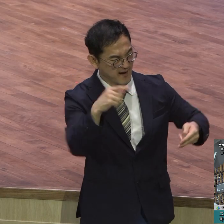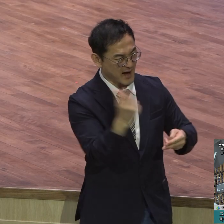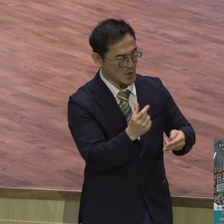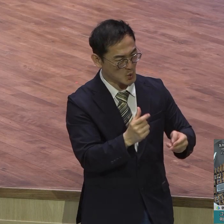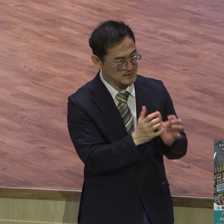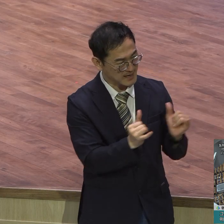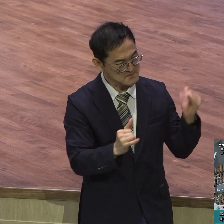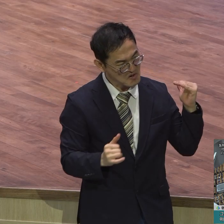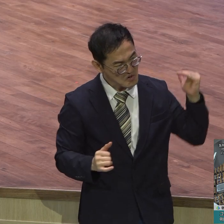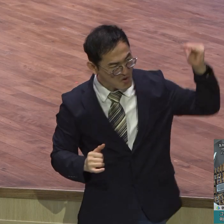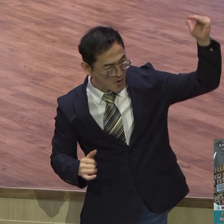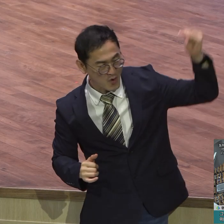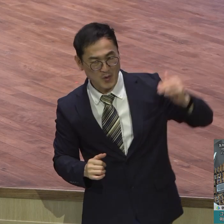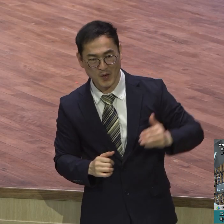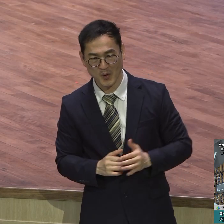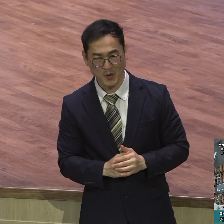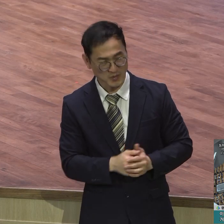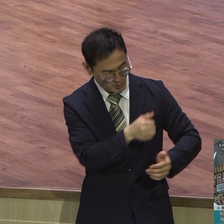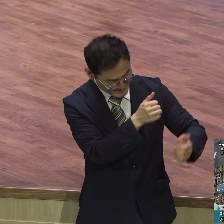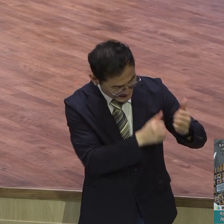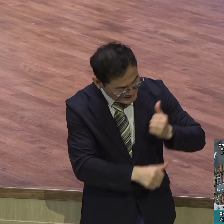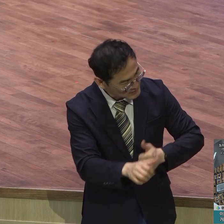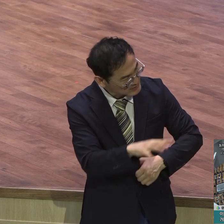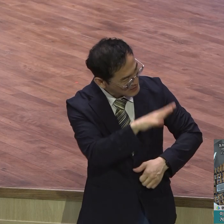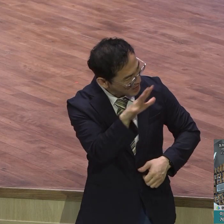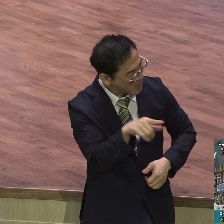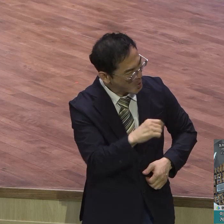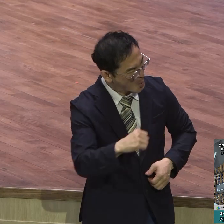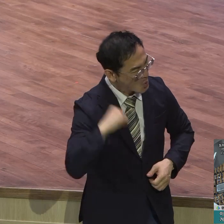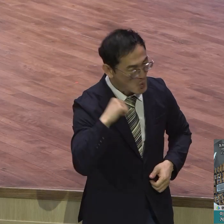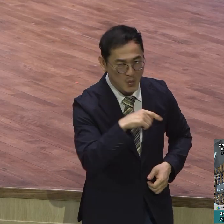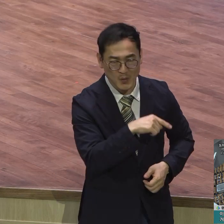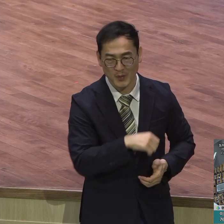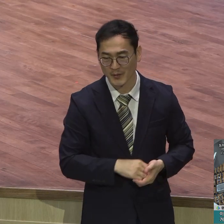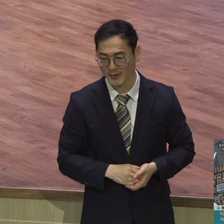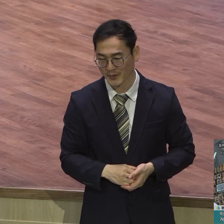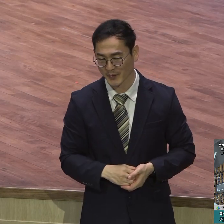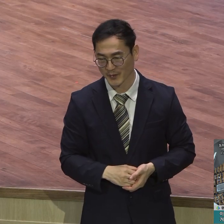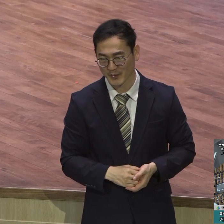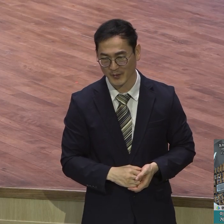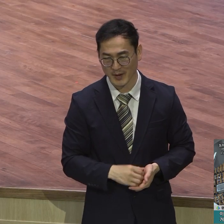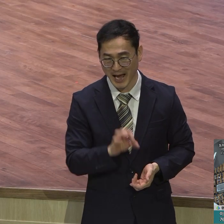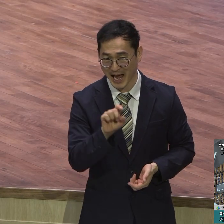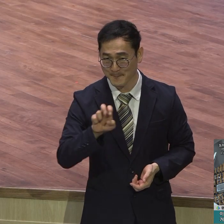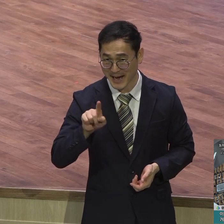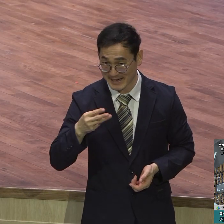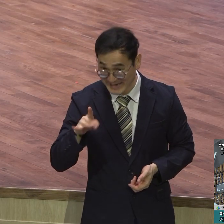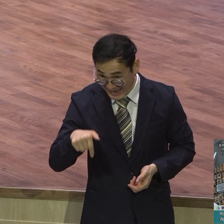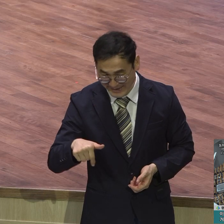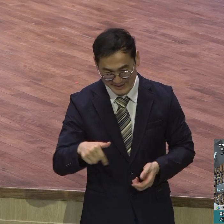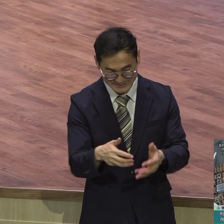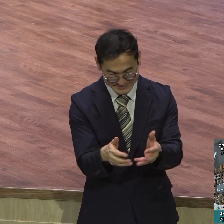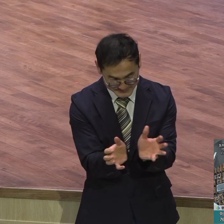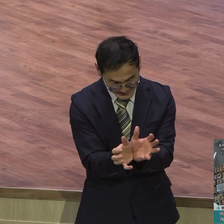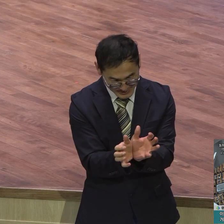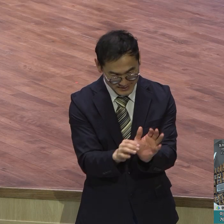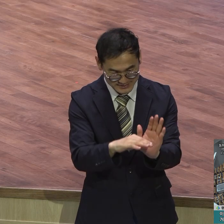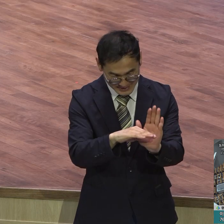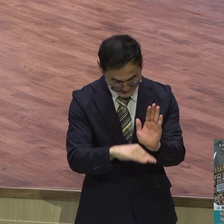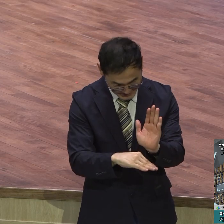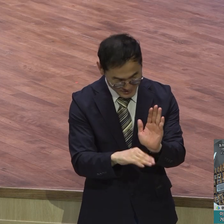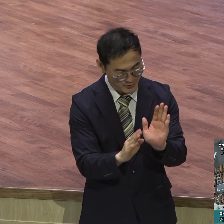클 뿐 아니라 거기서 안학자수를 보았으며 아멜레기는 남방 땅에 거주하고 해띵과 여부신과 아모리이는